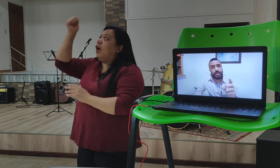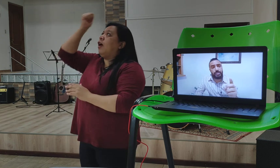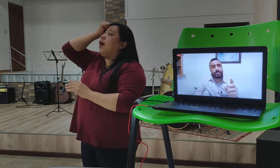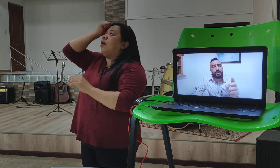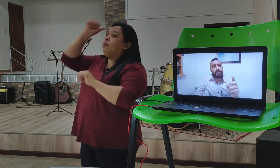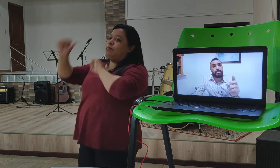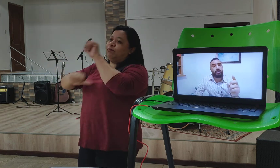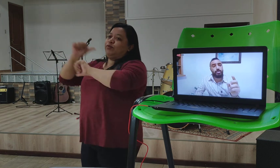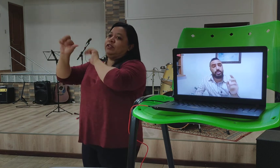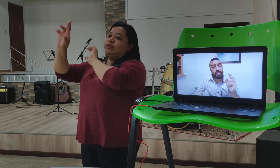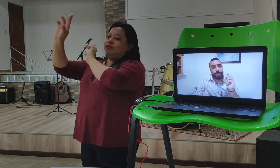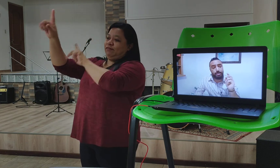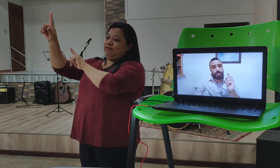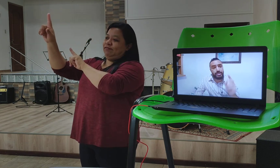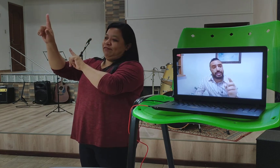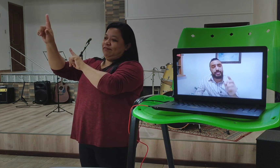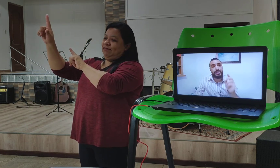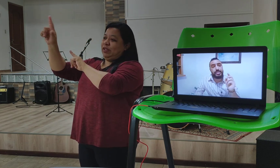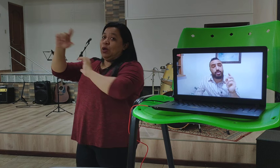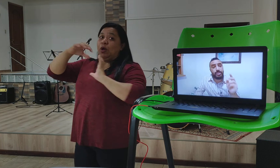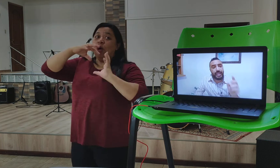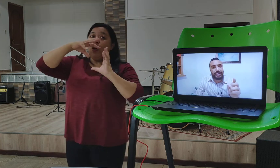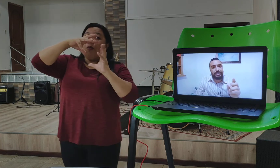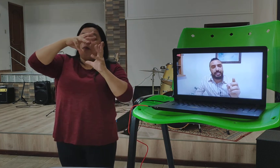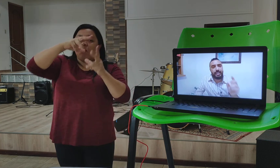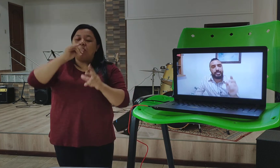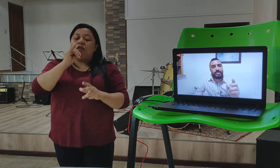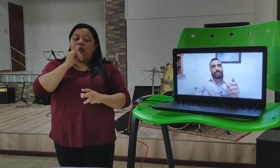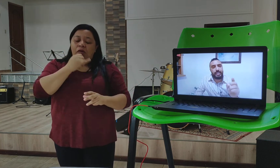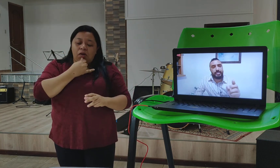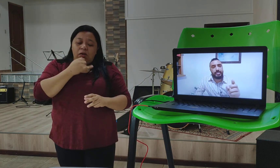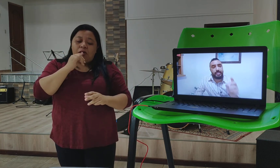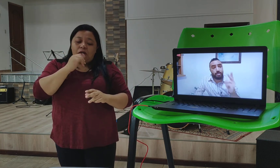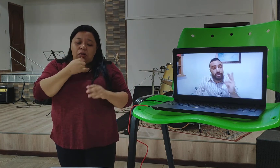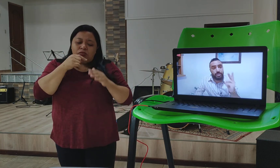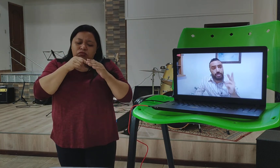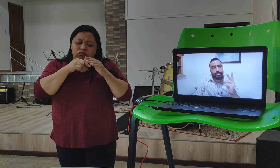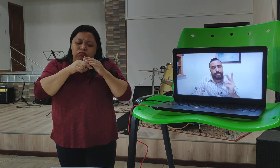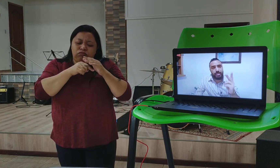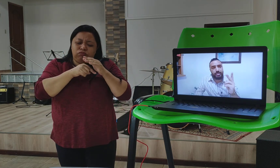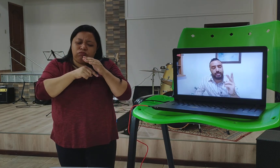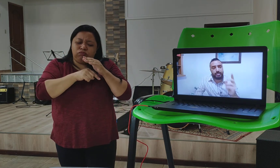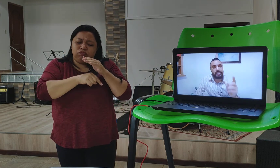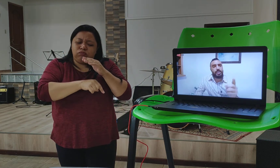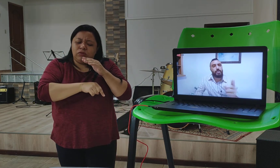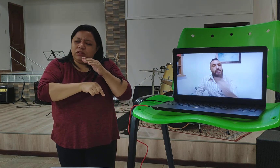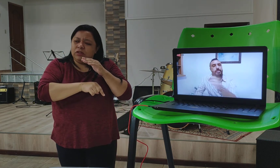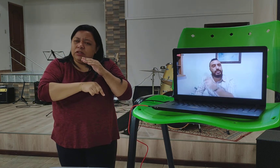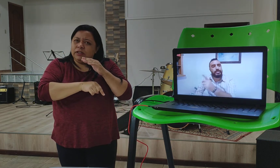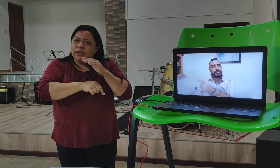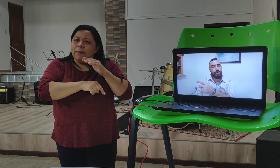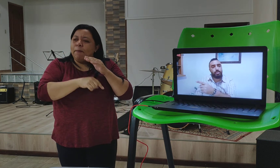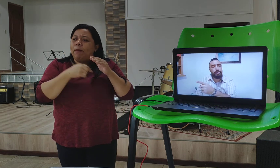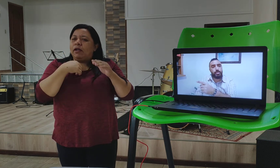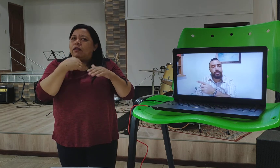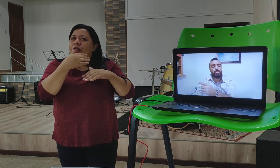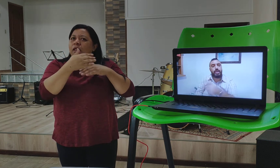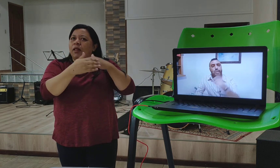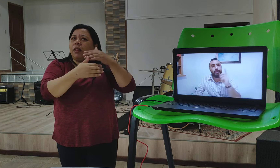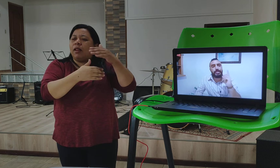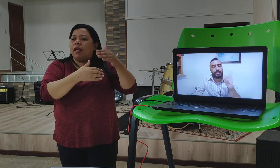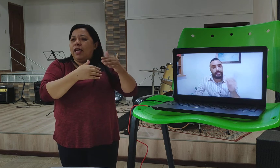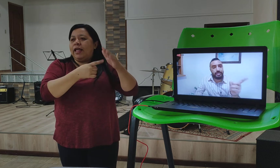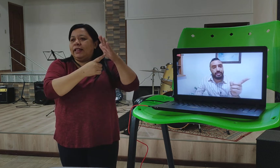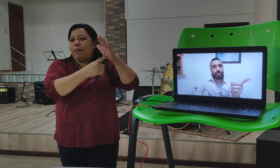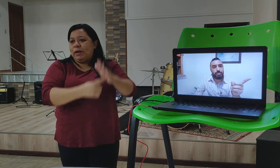2 Coríntios capítulo 7, versículo 10, diz que existem 2 tipos de tristeza: uma tristeza segundo o mundo